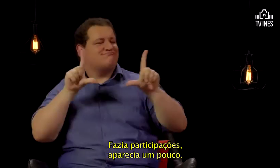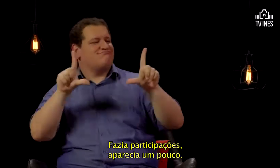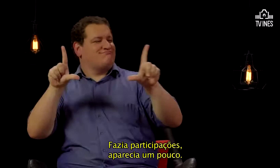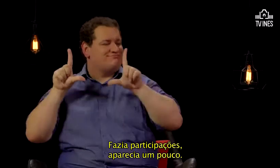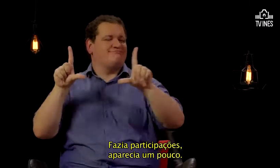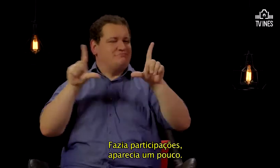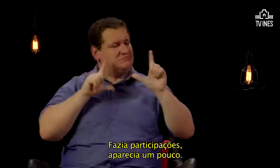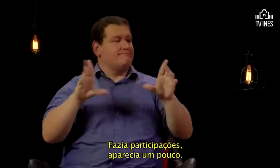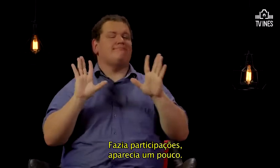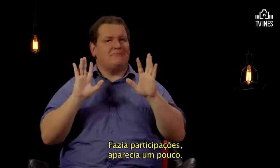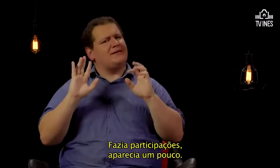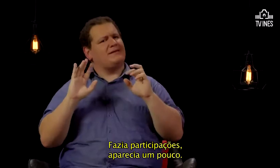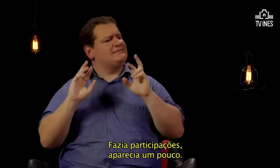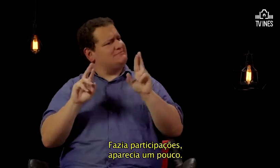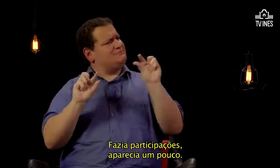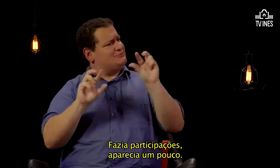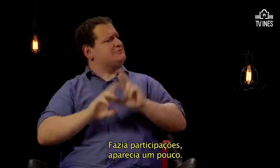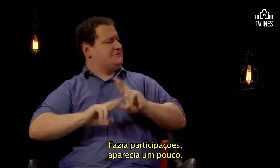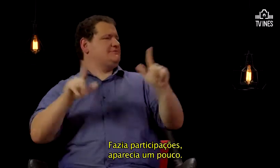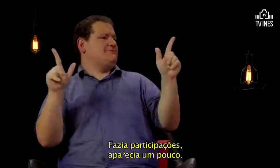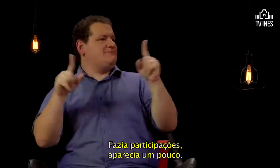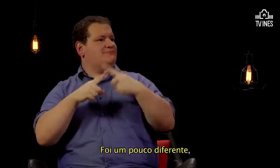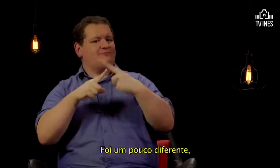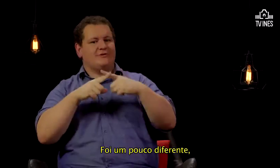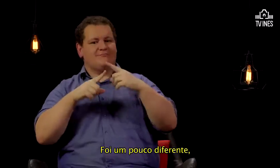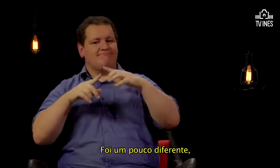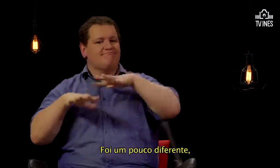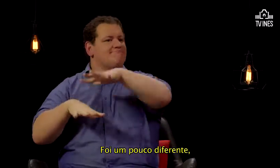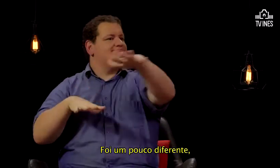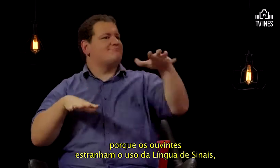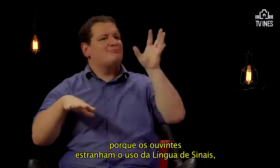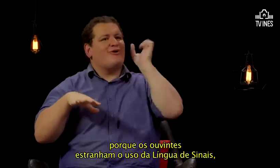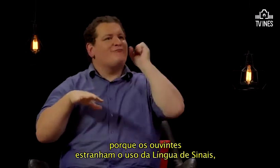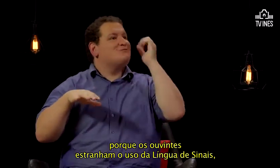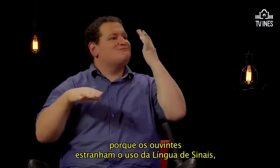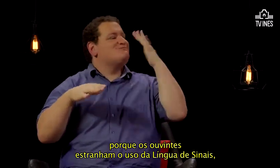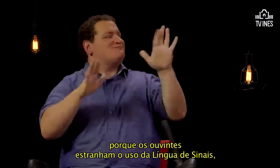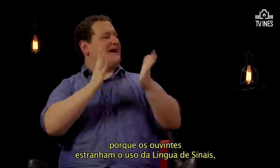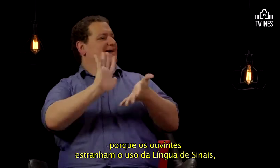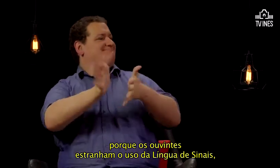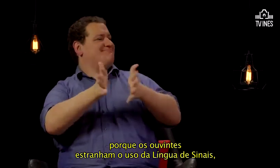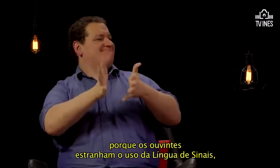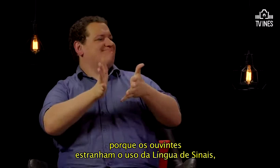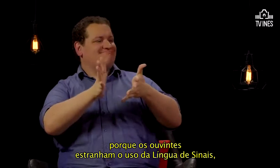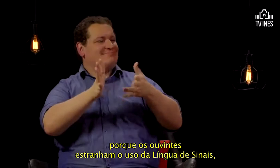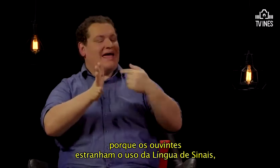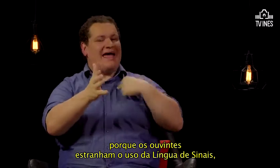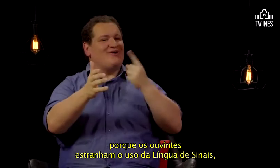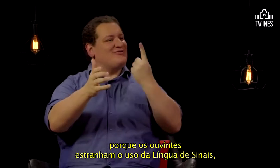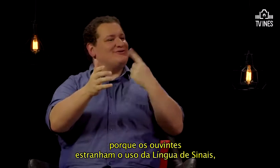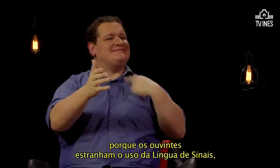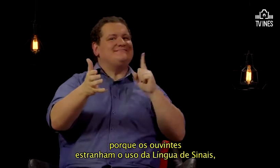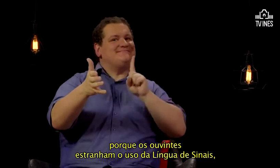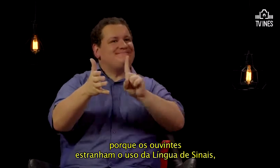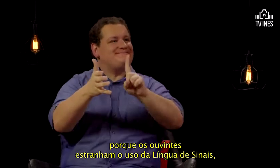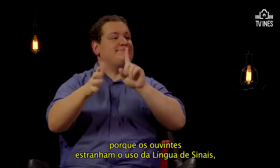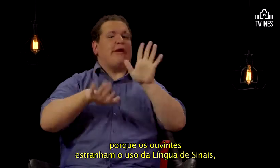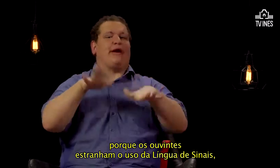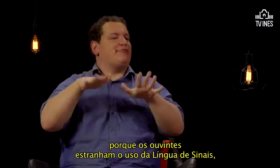fazia participações, aparecia um pouco. Foi um pouco diferente, porque os ouvintes estranham o uso da língua de sinais.